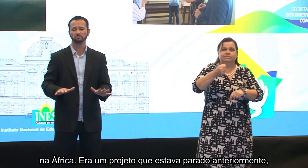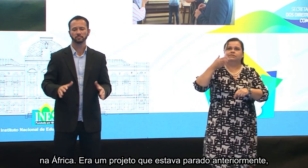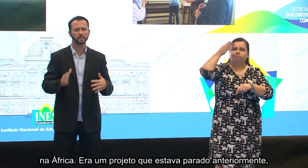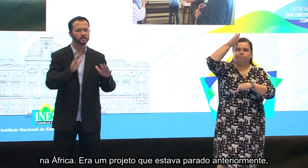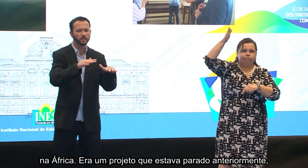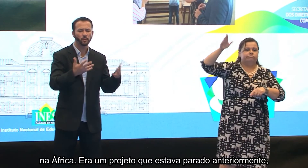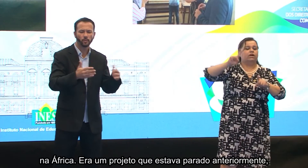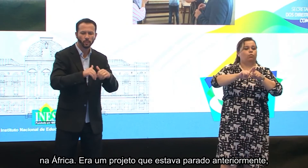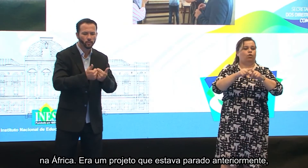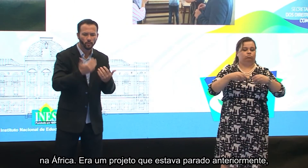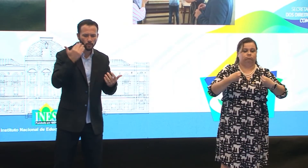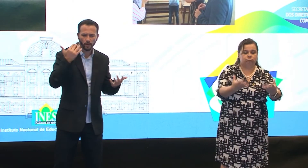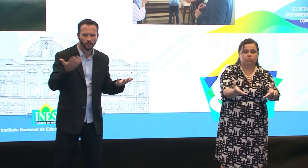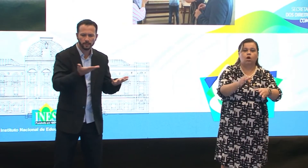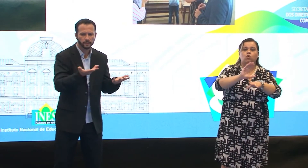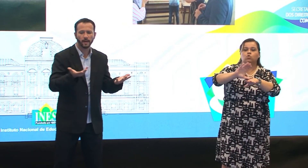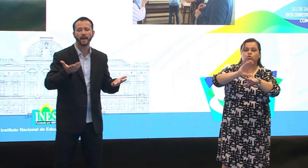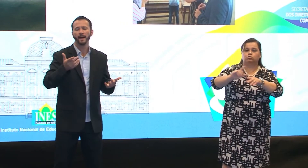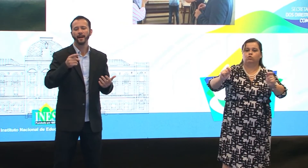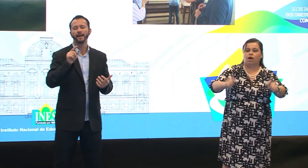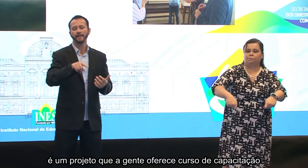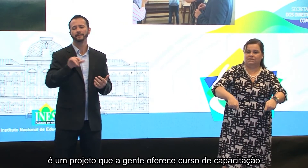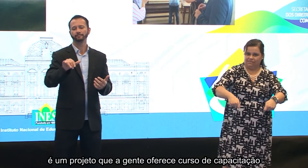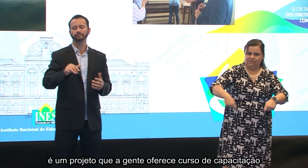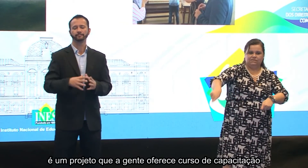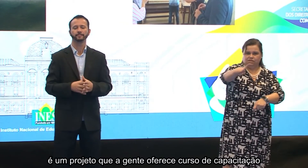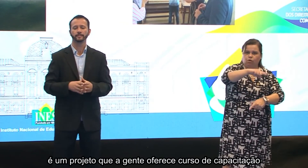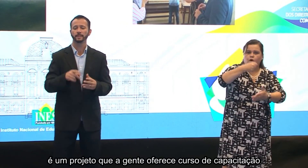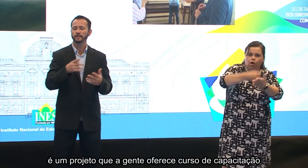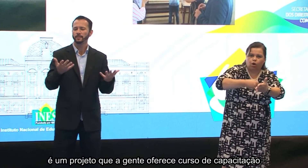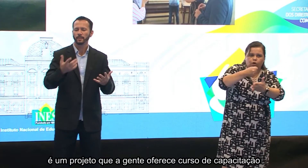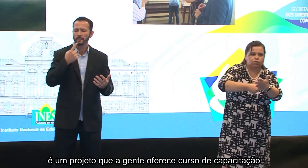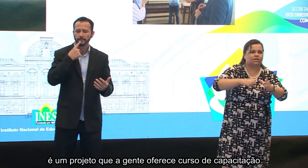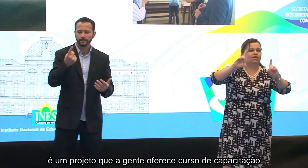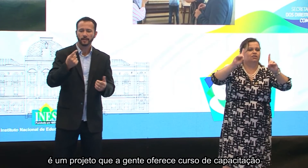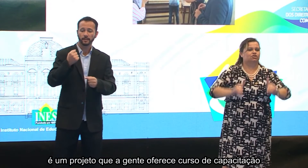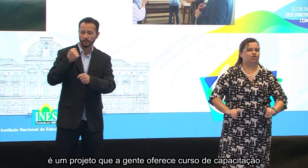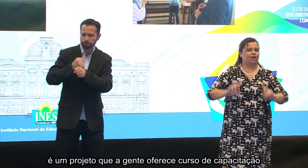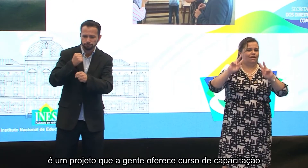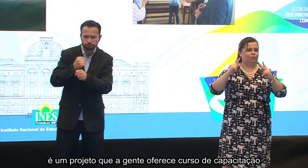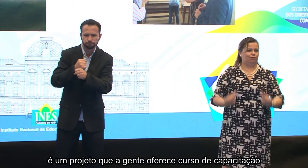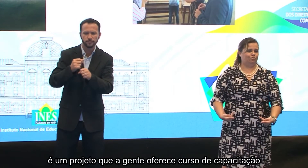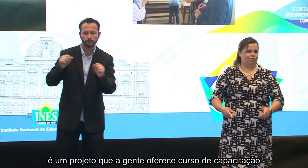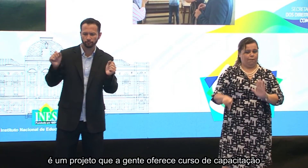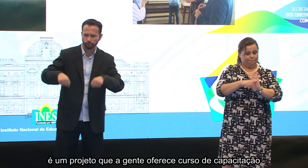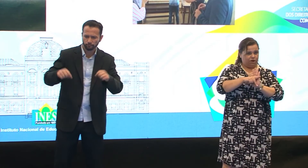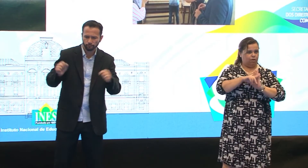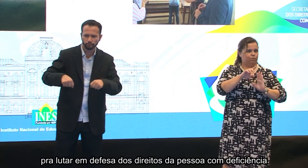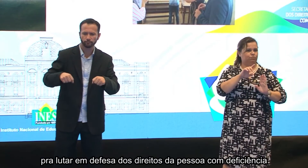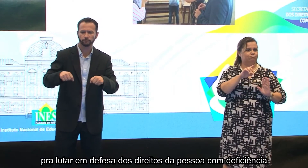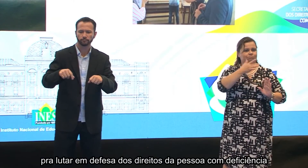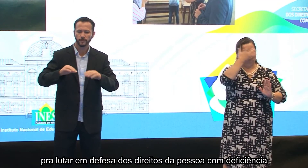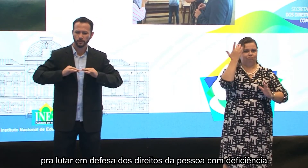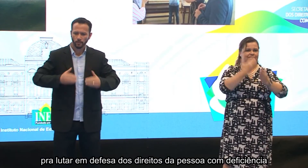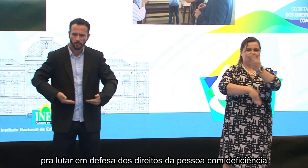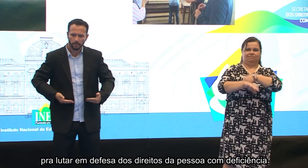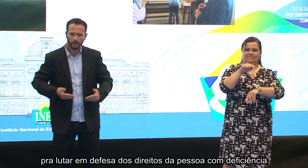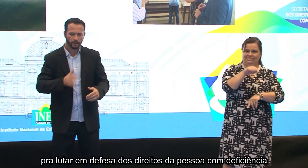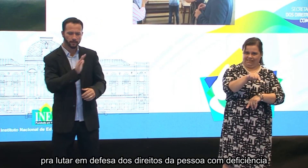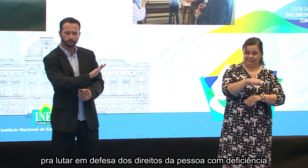parado anteriormente. É um projeto em que a gente oferece cursos de capacitação para lutar em defesa dos direitos da